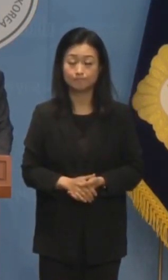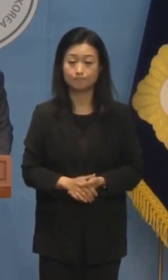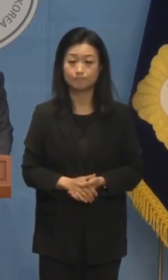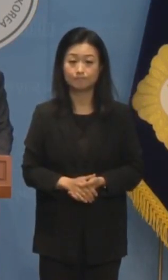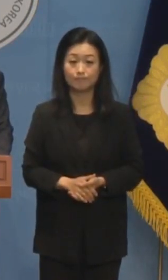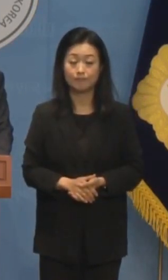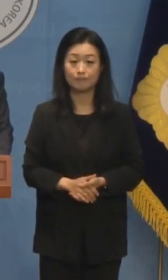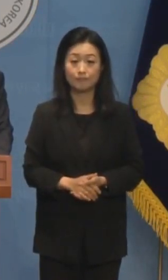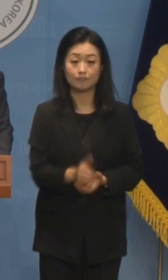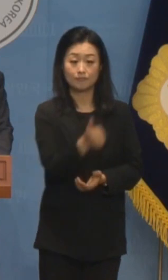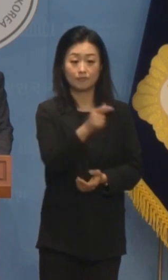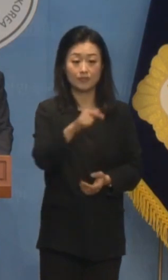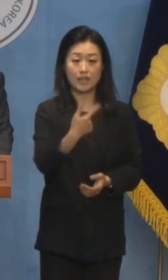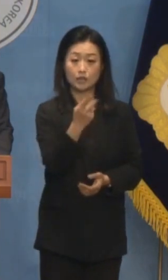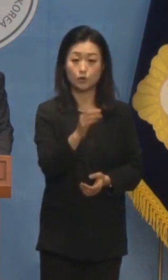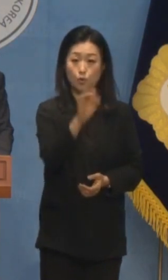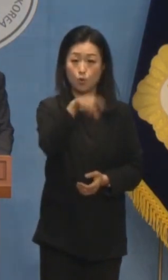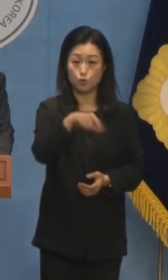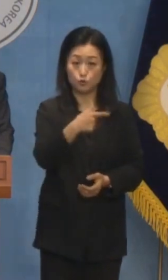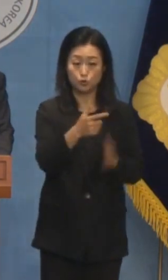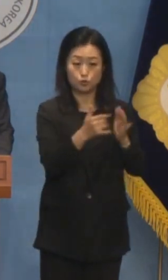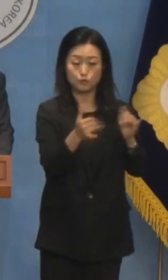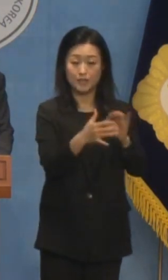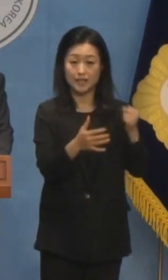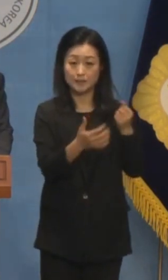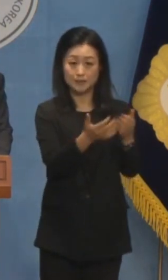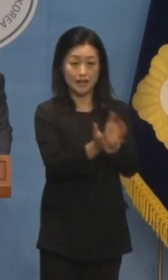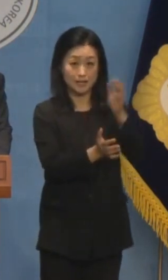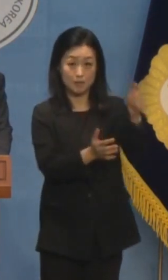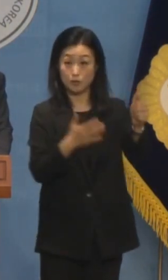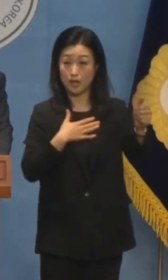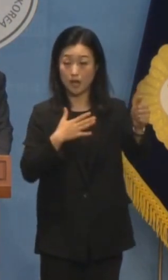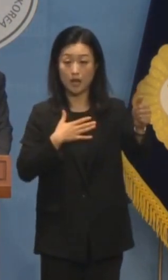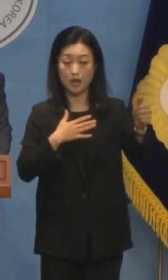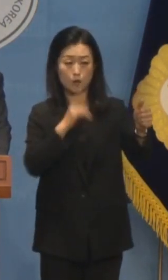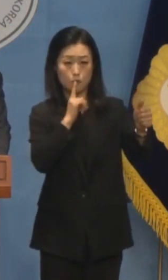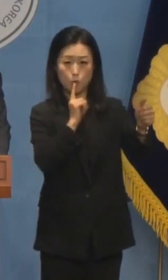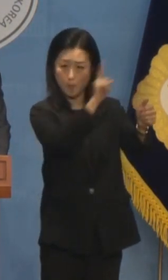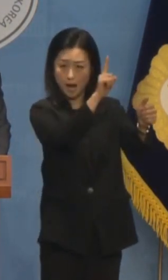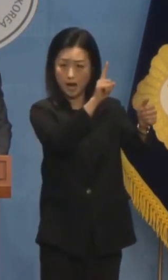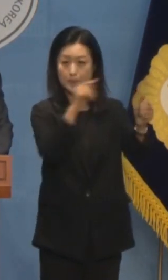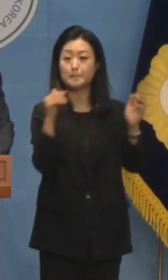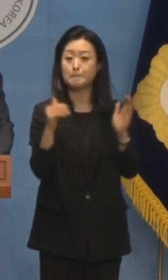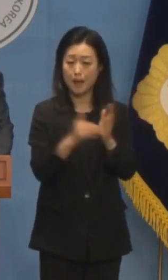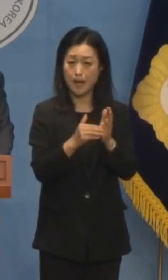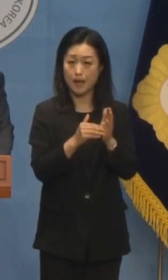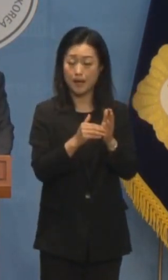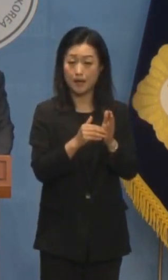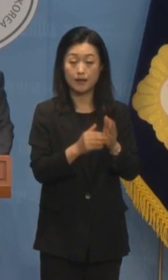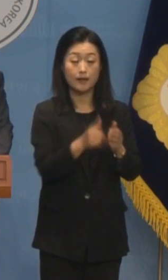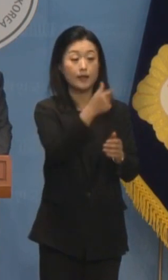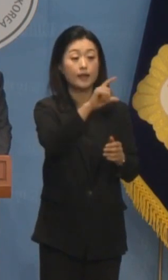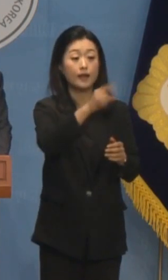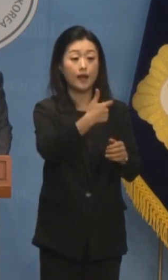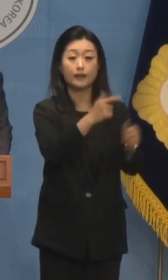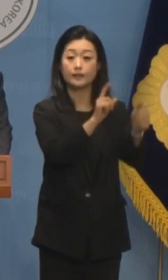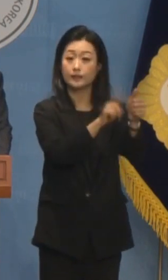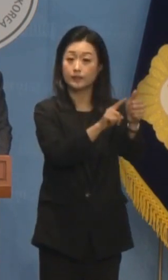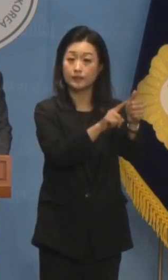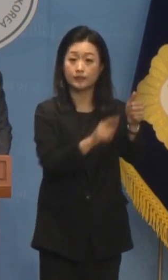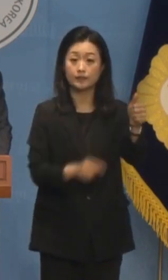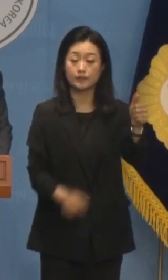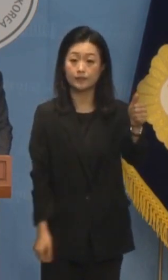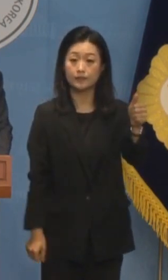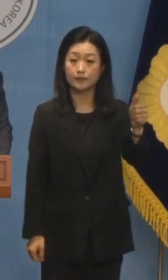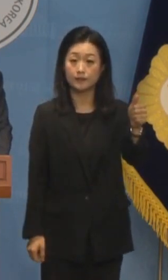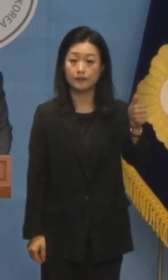이미 한동훈 국민의힘 당대표를 고발했습니다. 한동훈 대표는